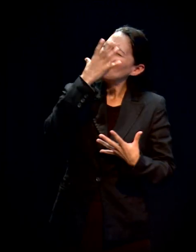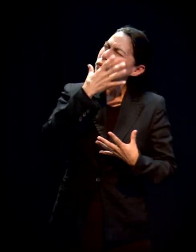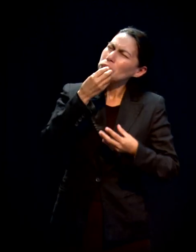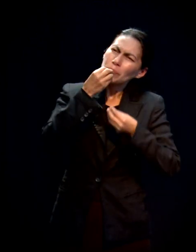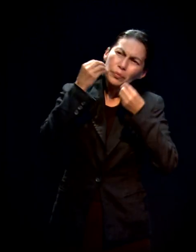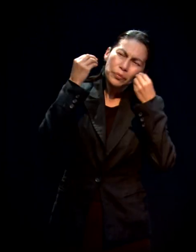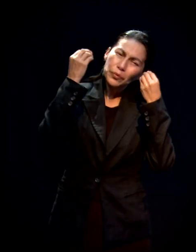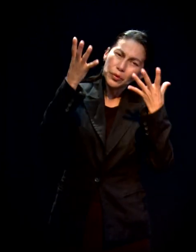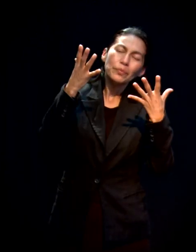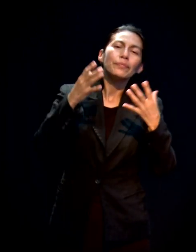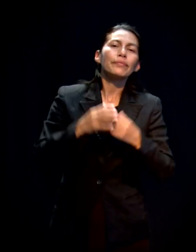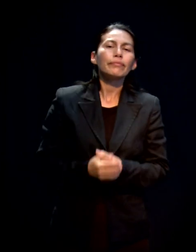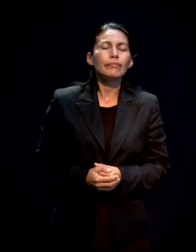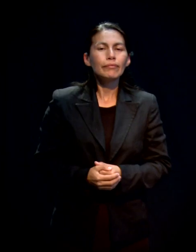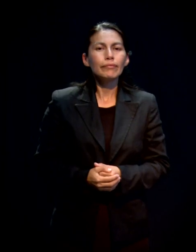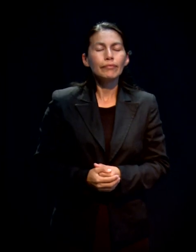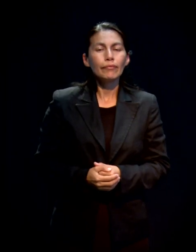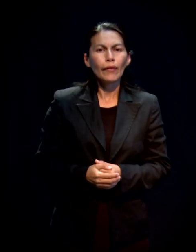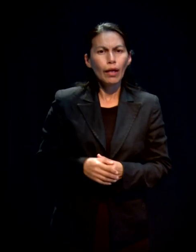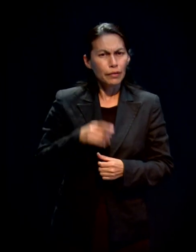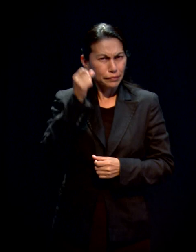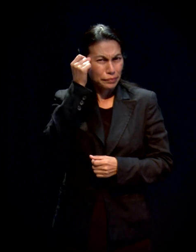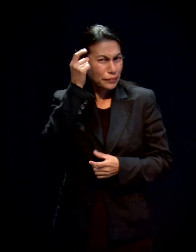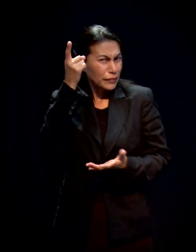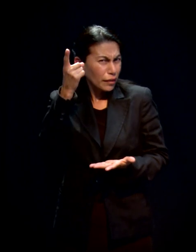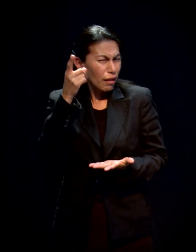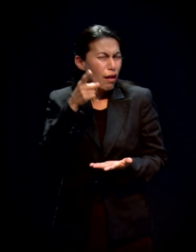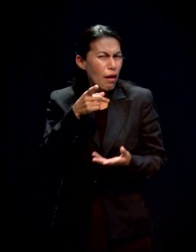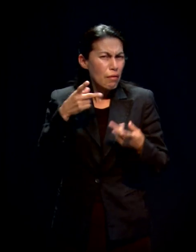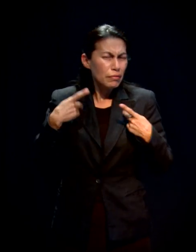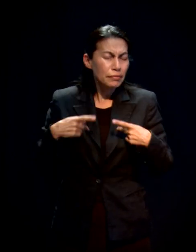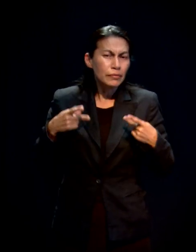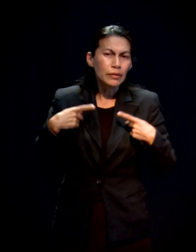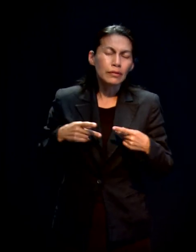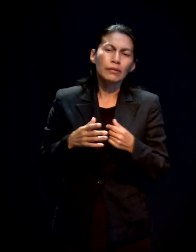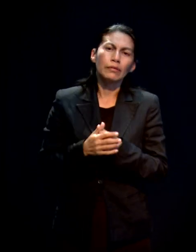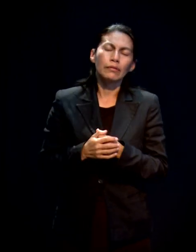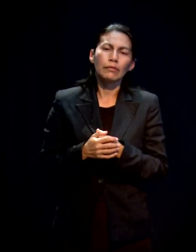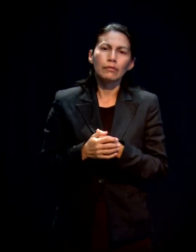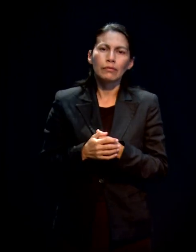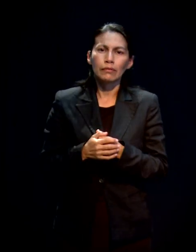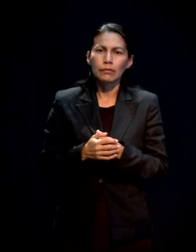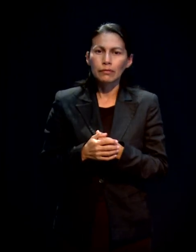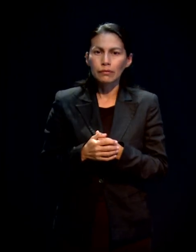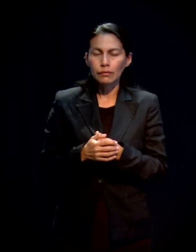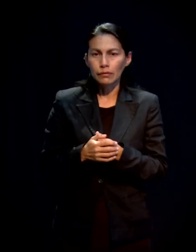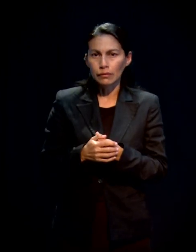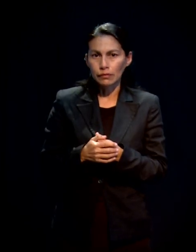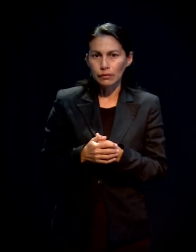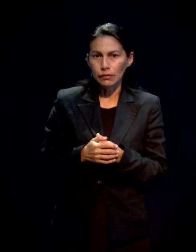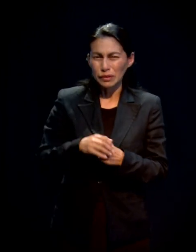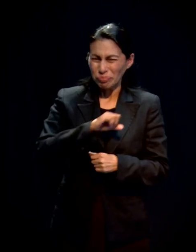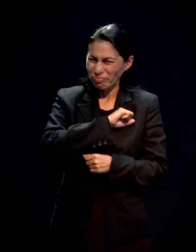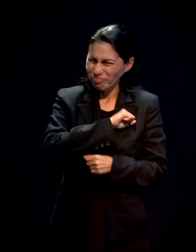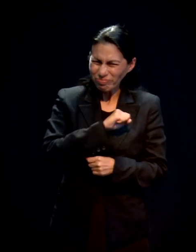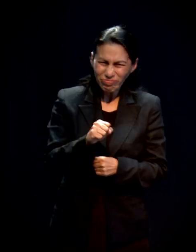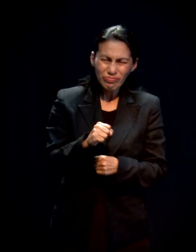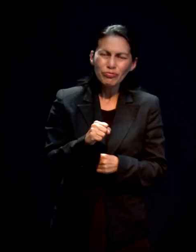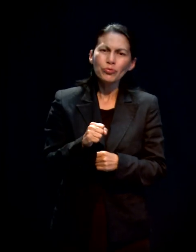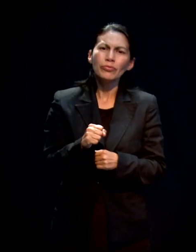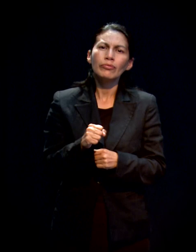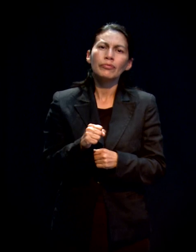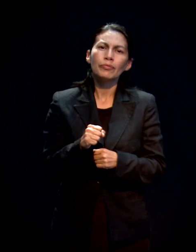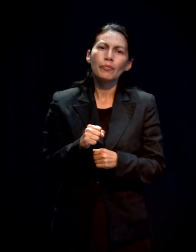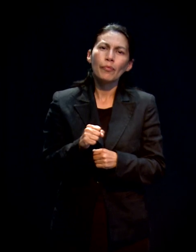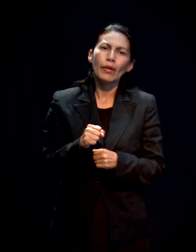qué maravilloso imagínate una persona por ejemplo que sea un